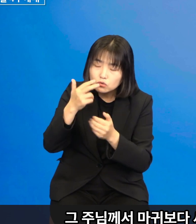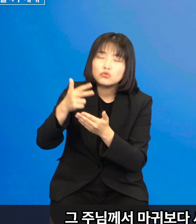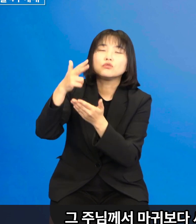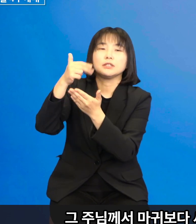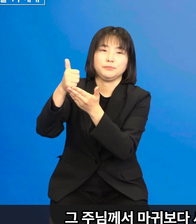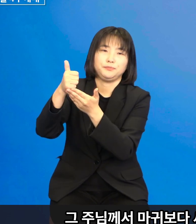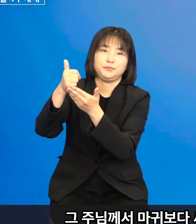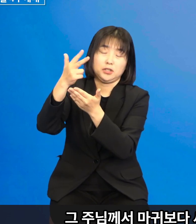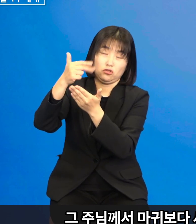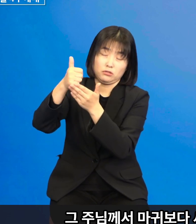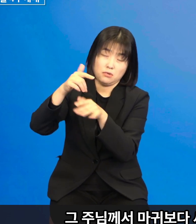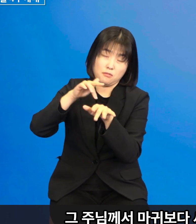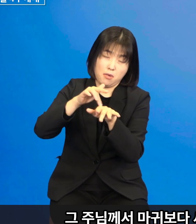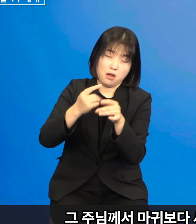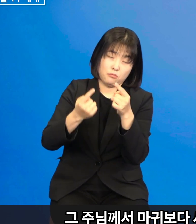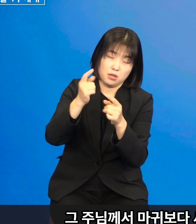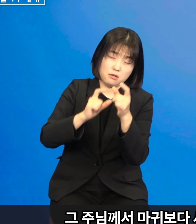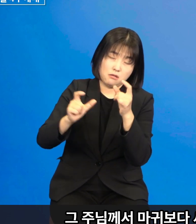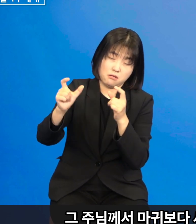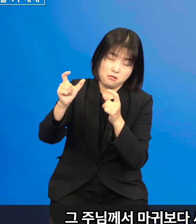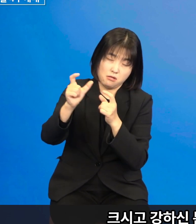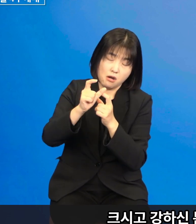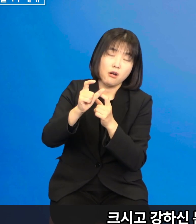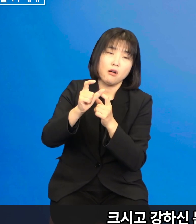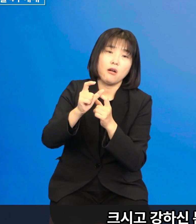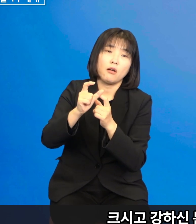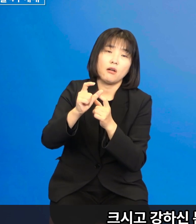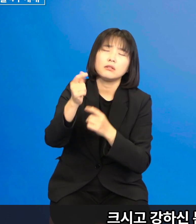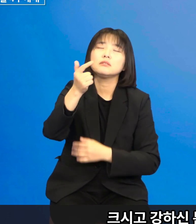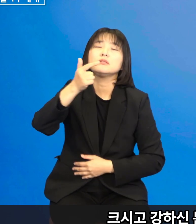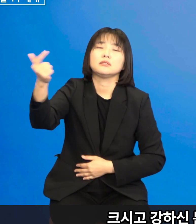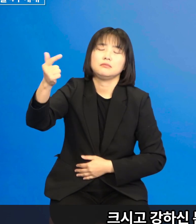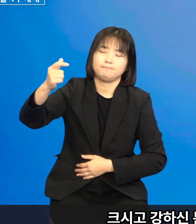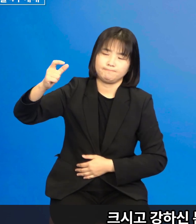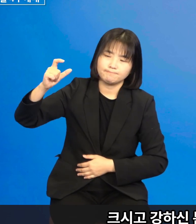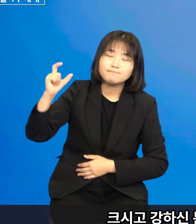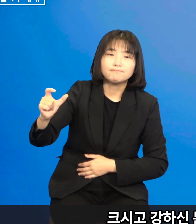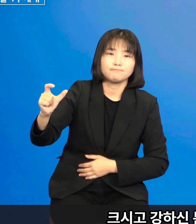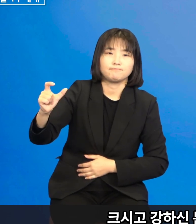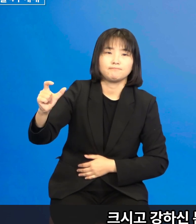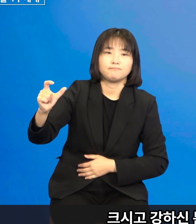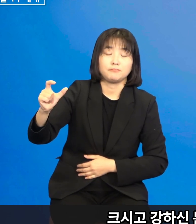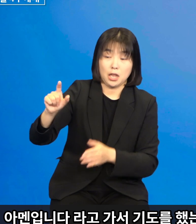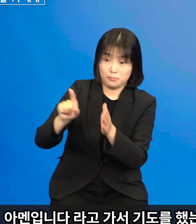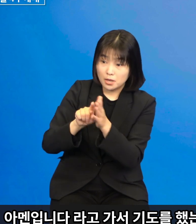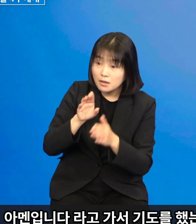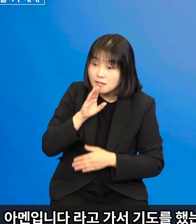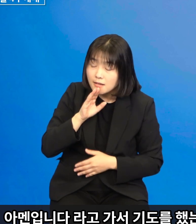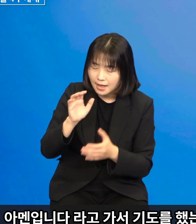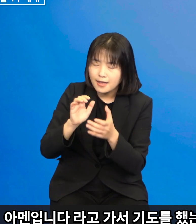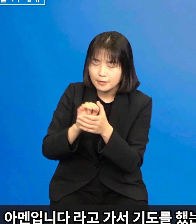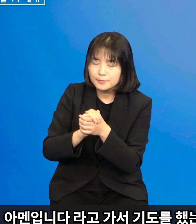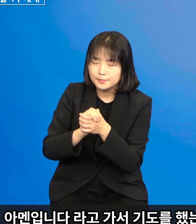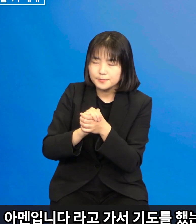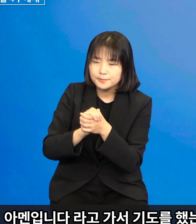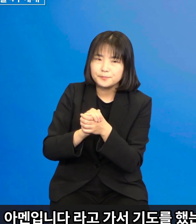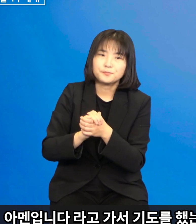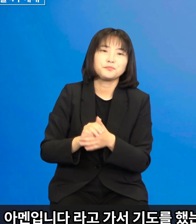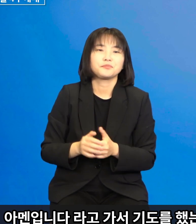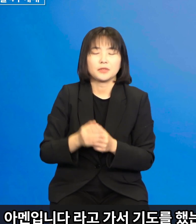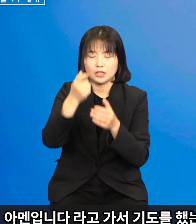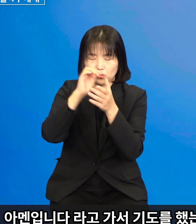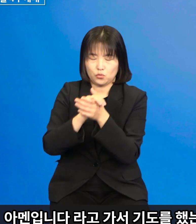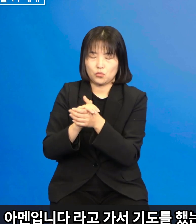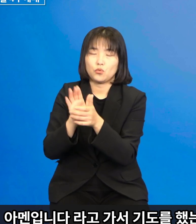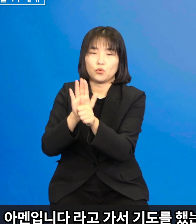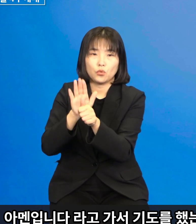그 주님께서 마귀보다, 세상의 그 어떤 악한 권세보다 크시고 강하신 분이십니다. 믿으시죠? 아멘입니다 라고 해서 기도를